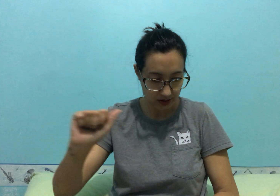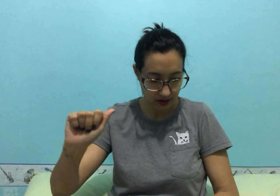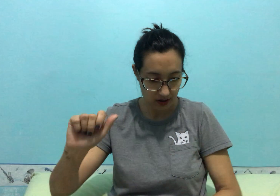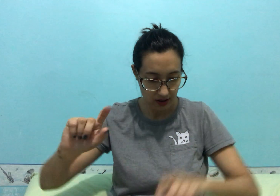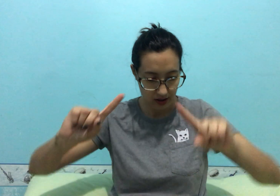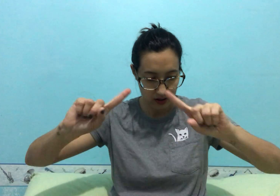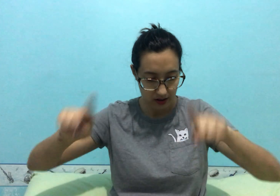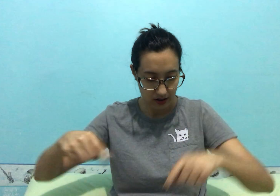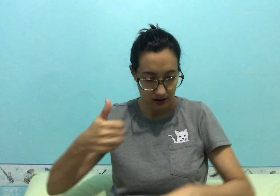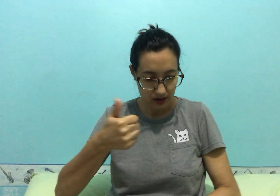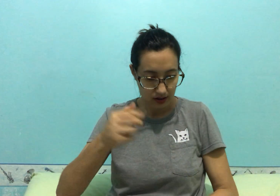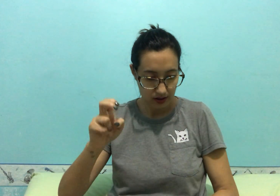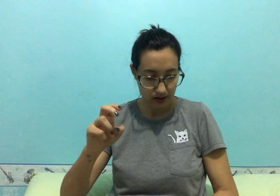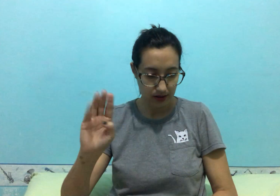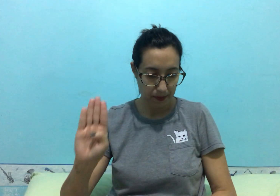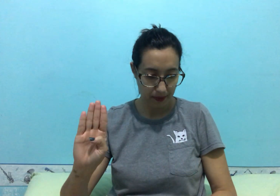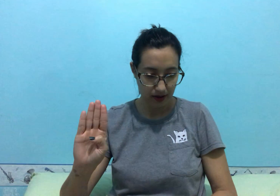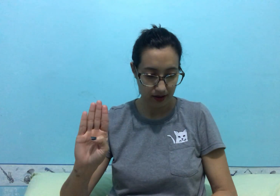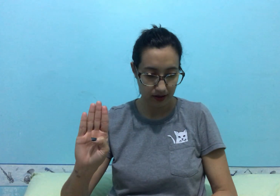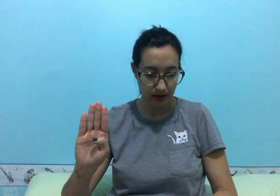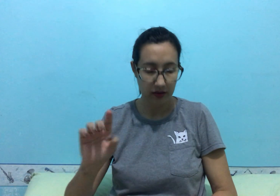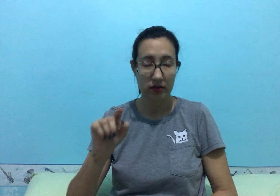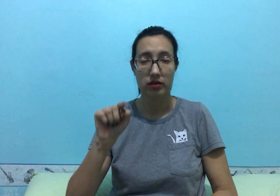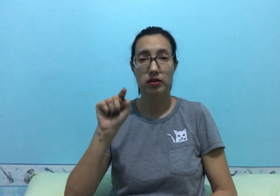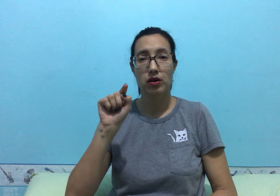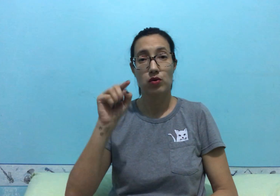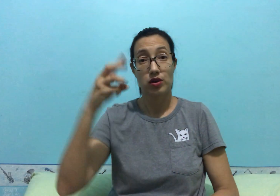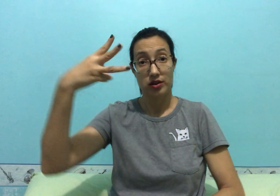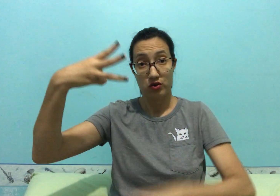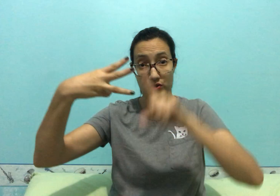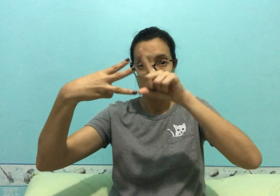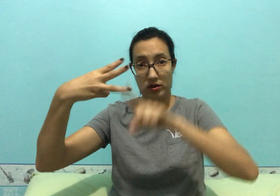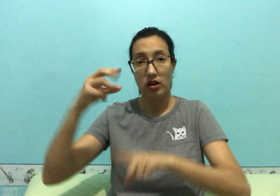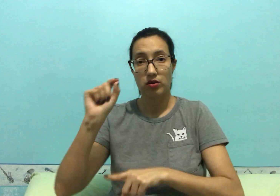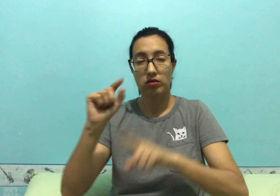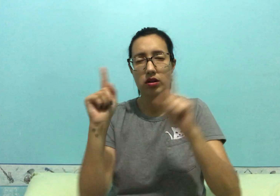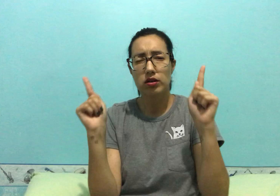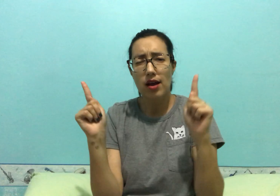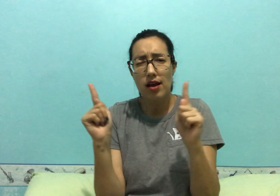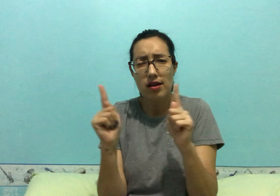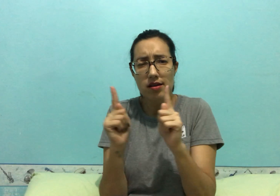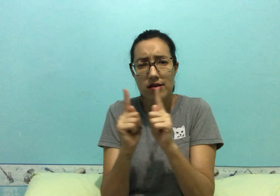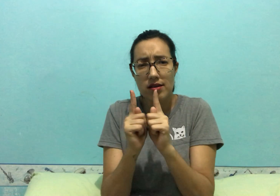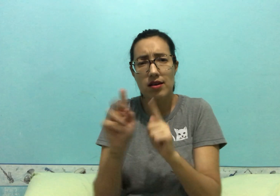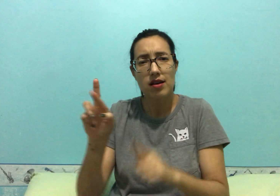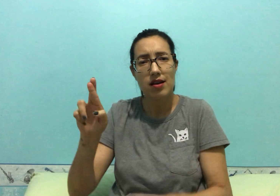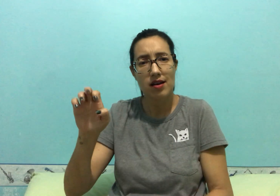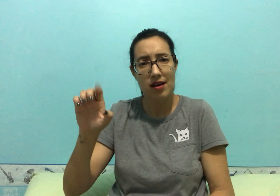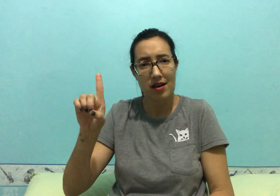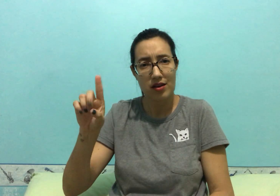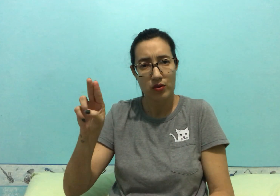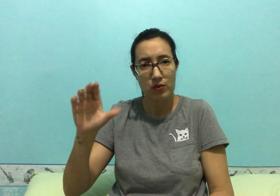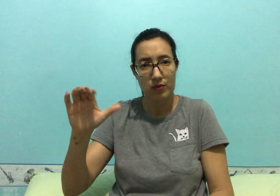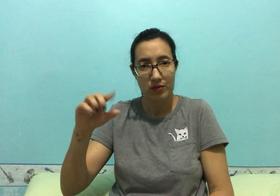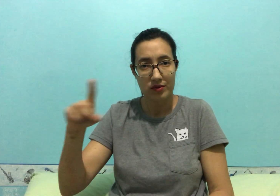a redução. Então nós temos aqui x ou xy é igual a